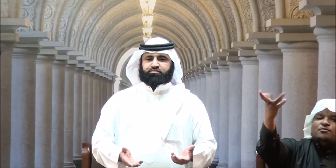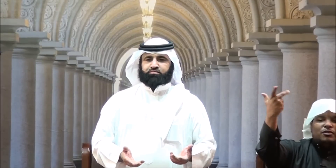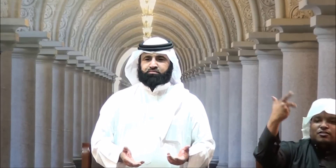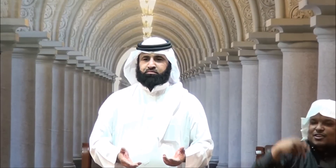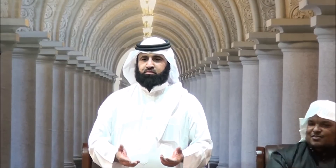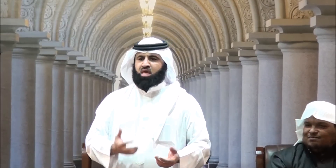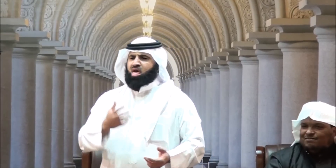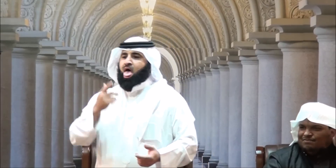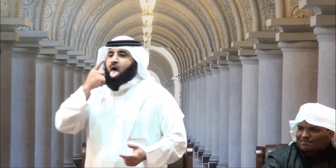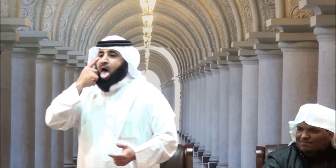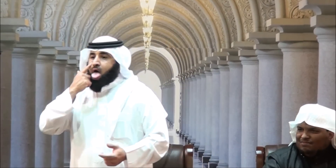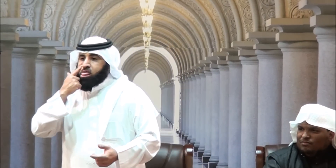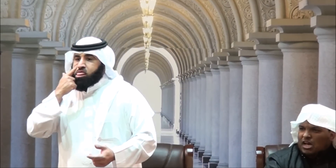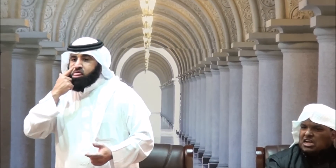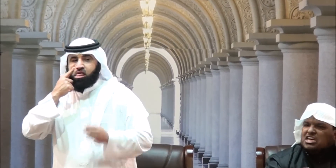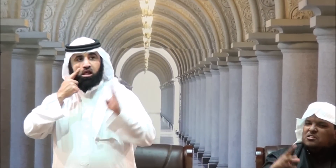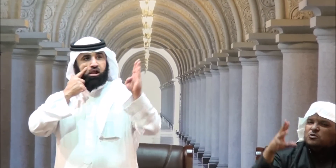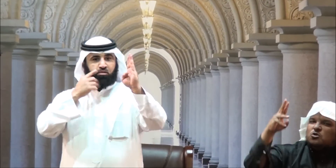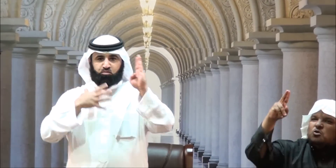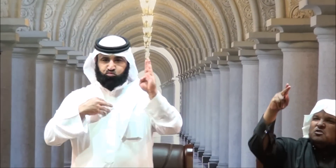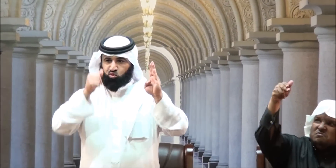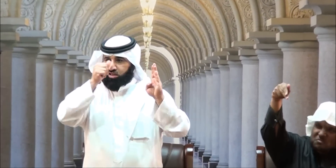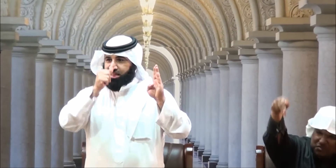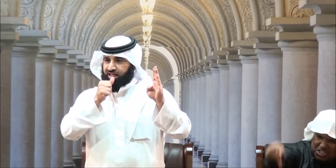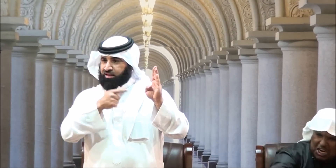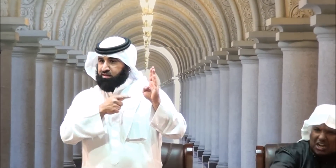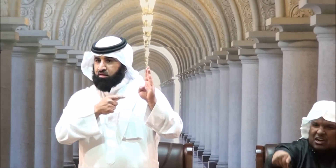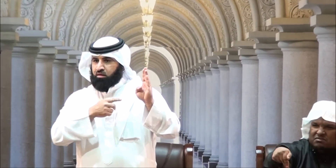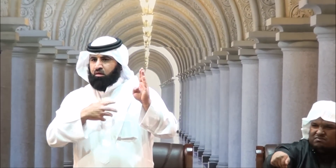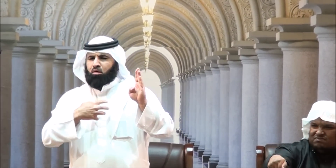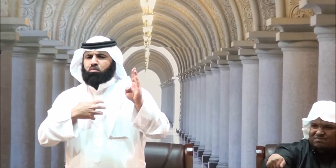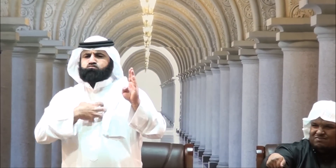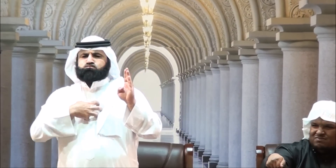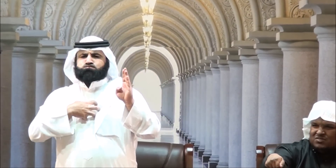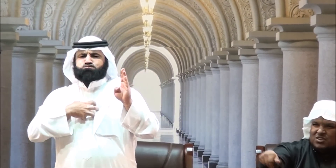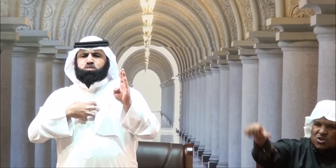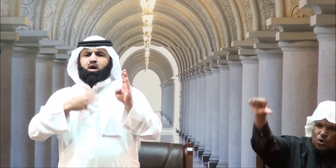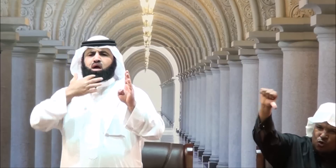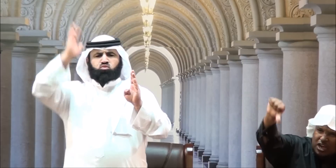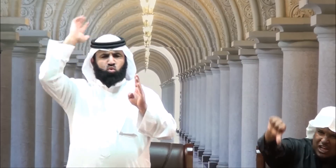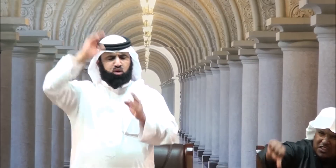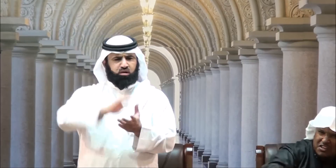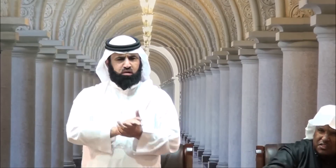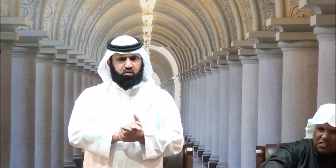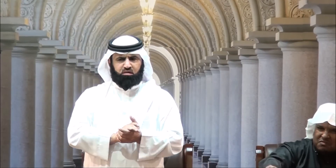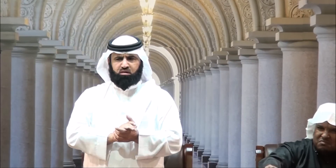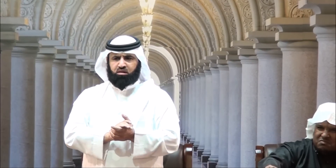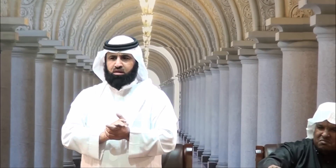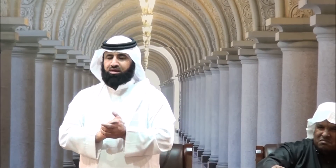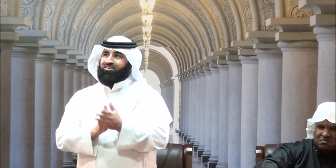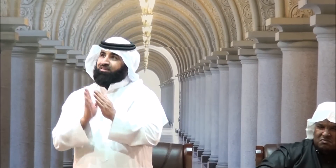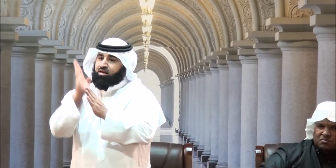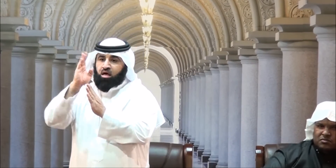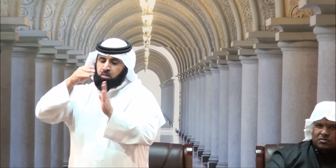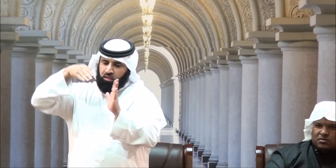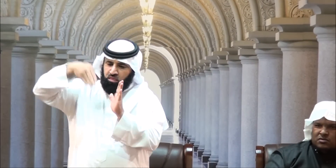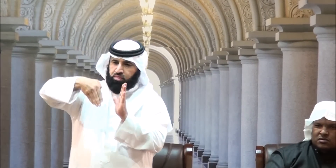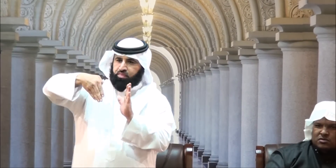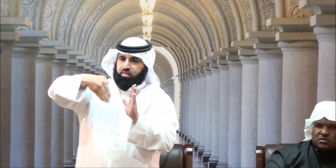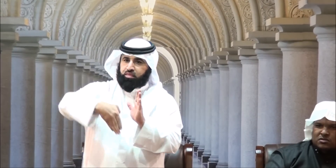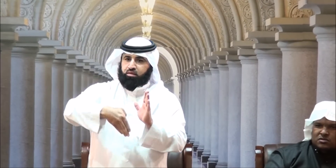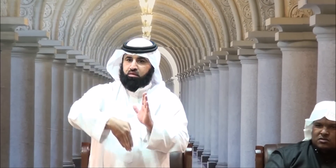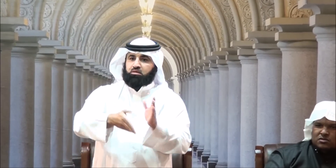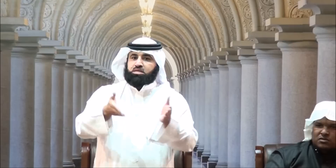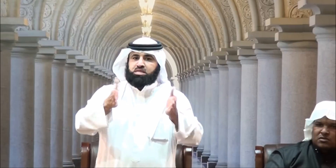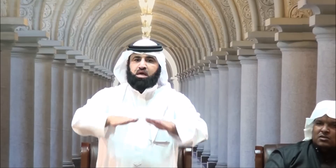حياته كيف بتصير؟ أكيد بتكون في شقة وفي حضير